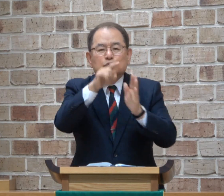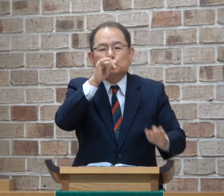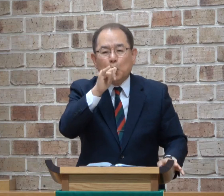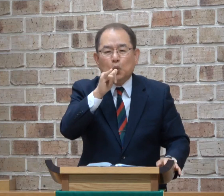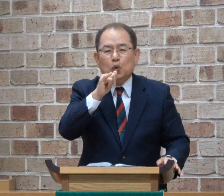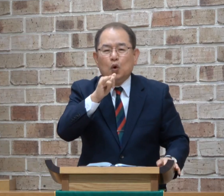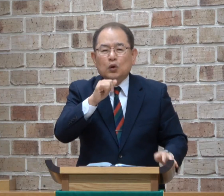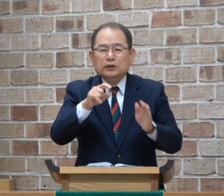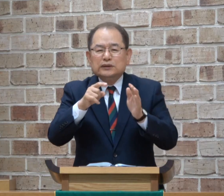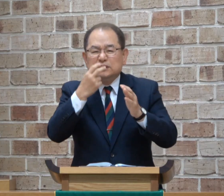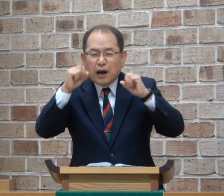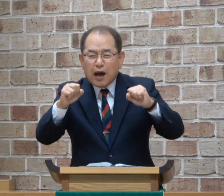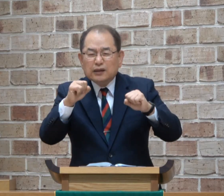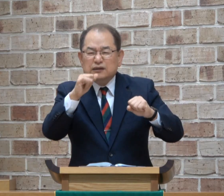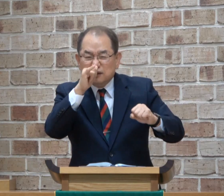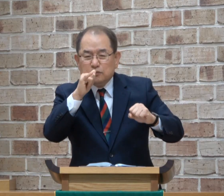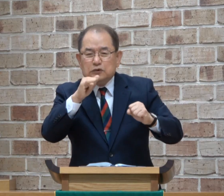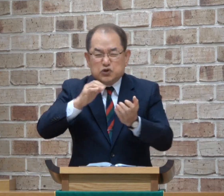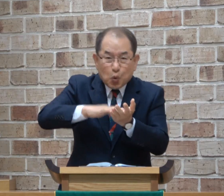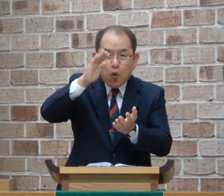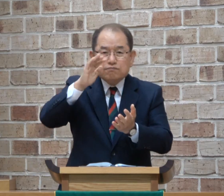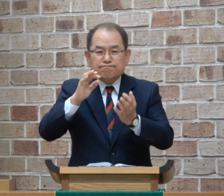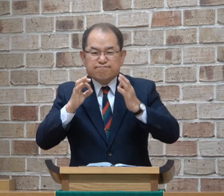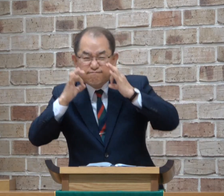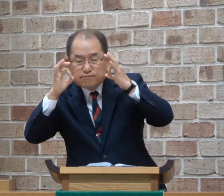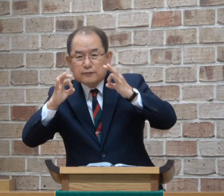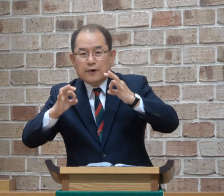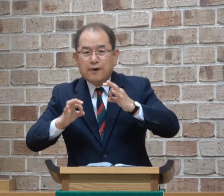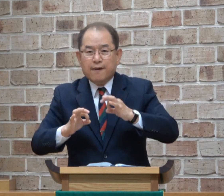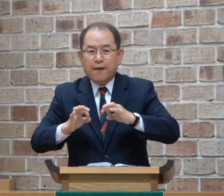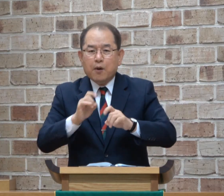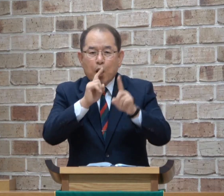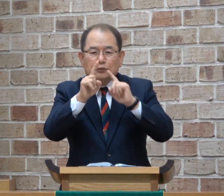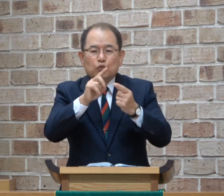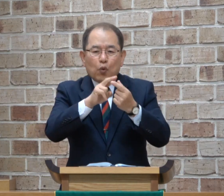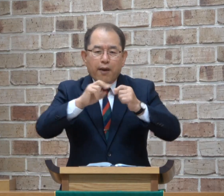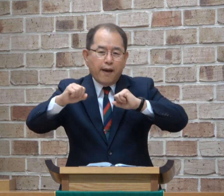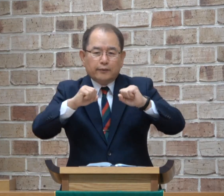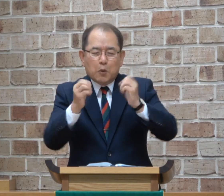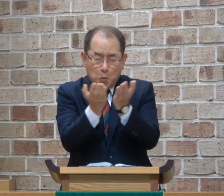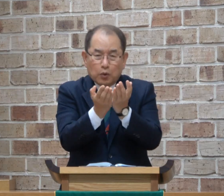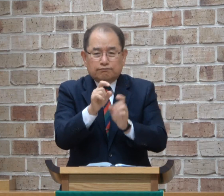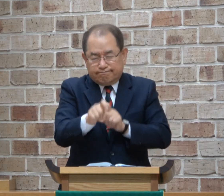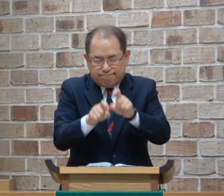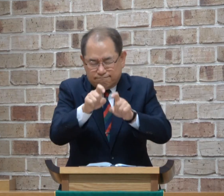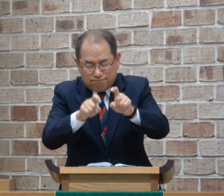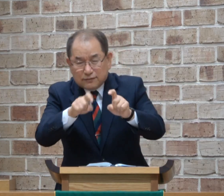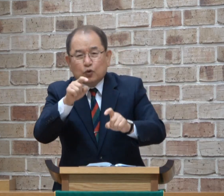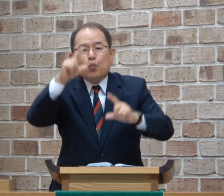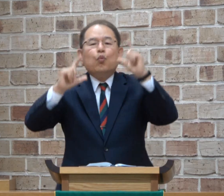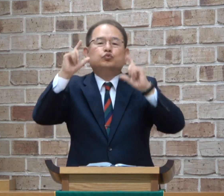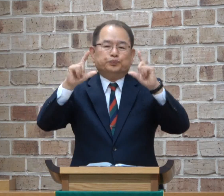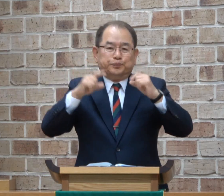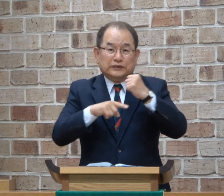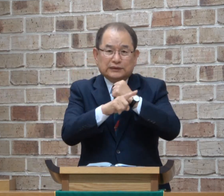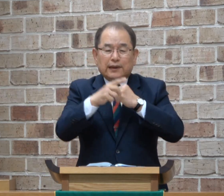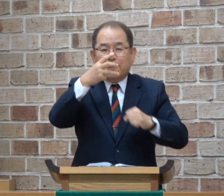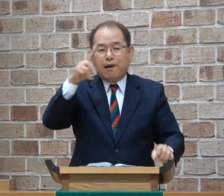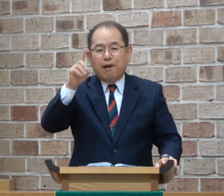살아있는 신앙은 뜨겁고 말씀과 행동이 일치하는 모습을 보입니다. 그것이